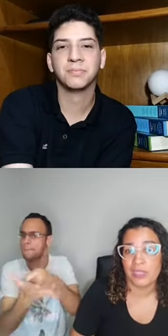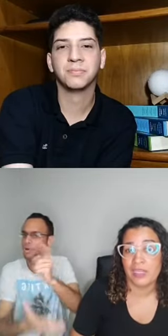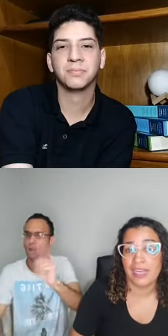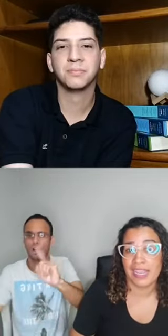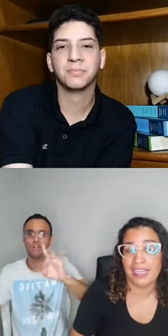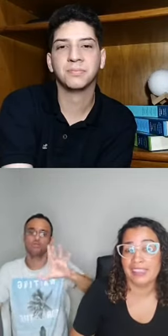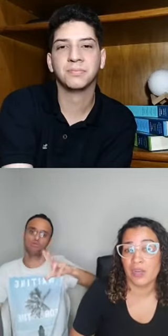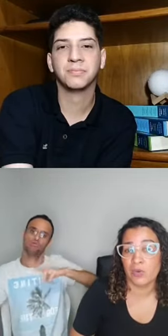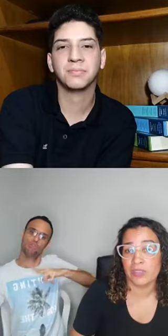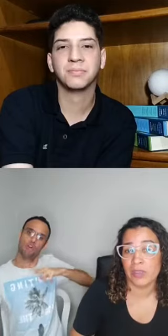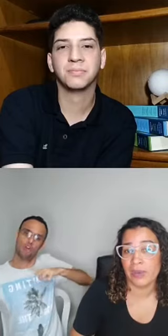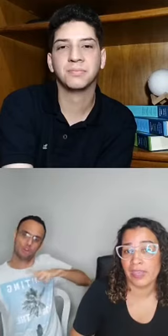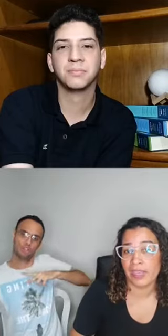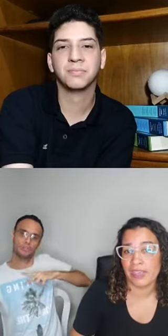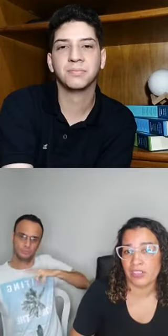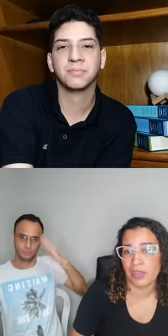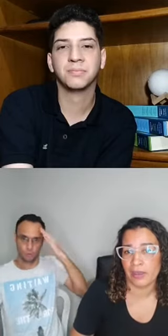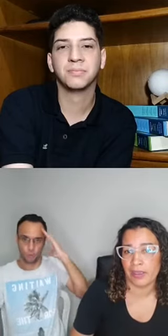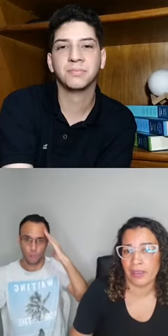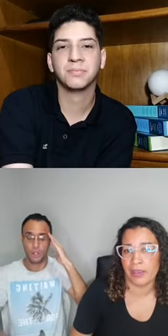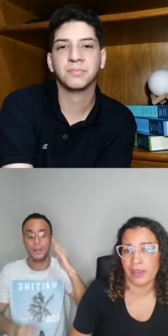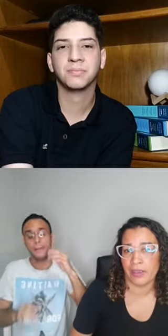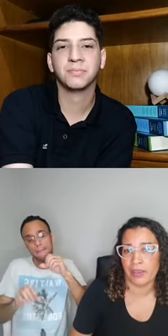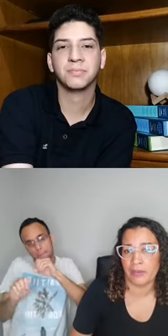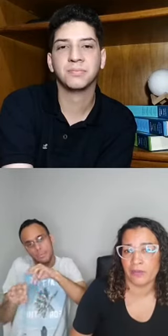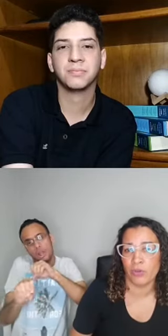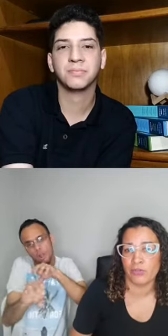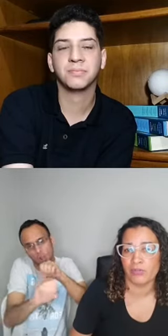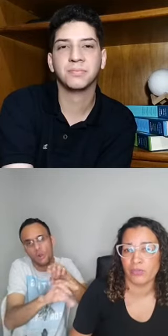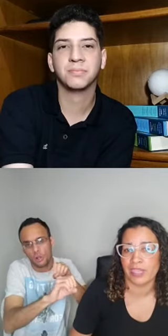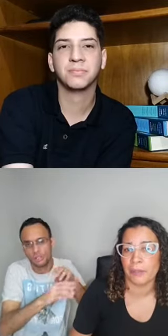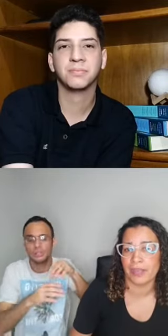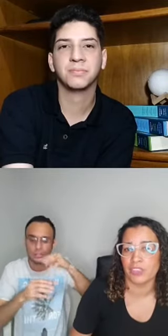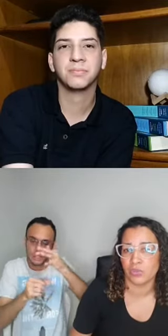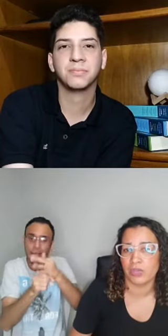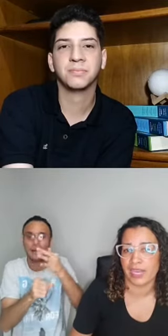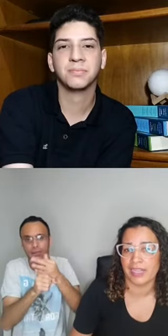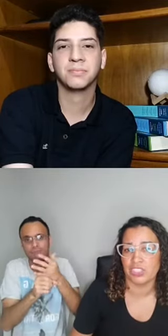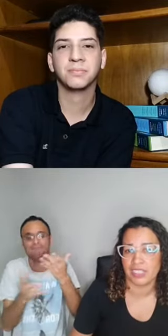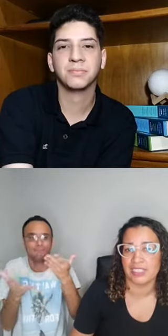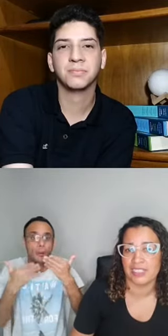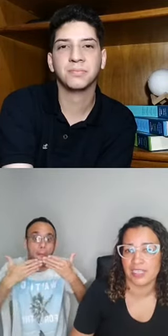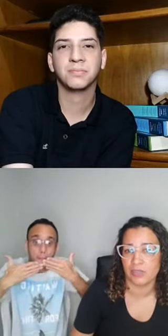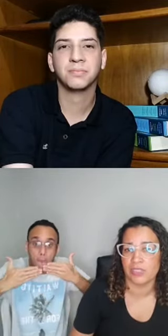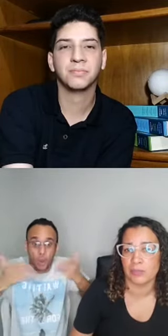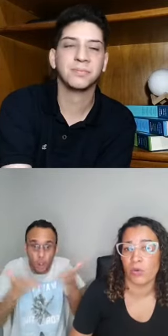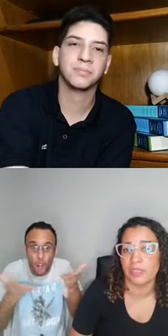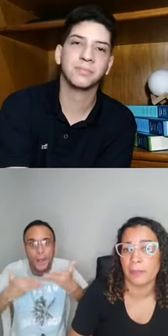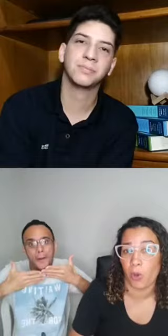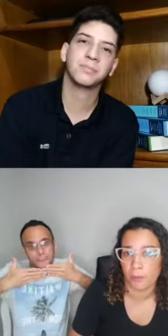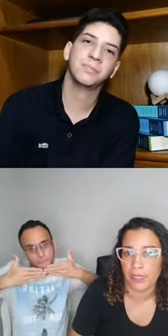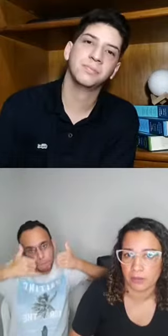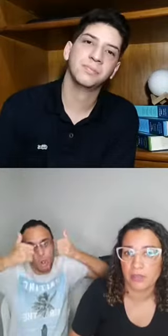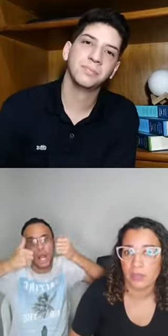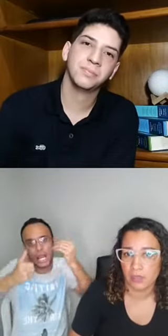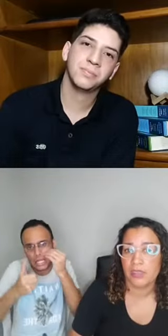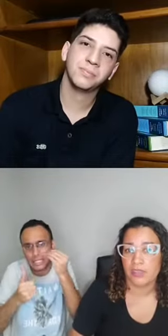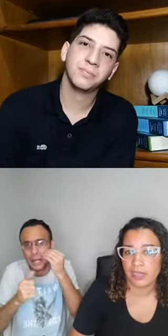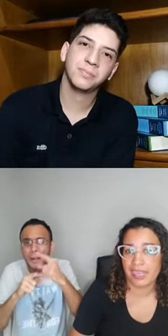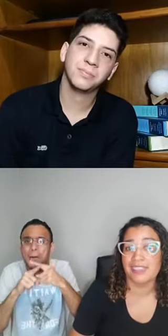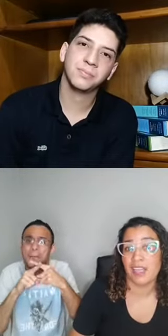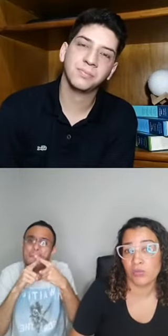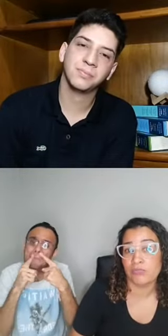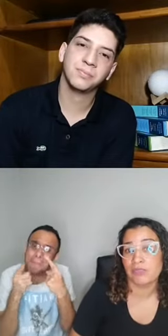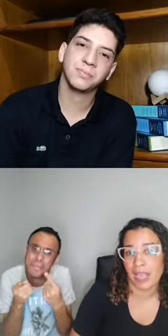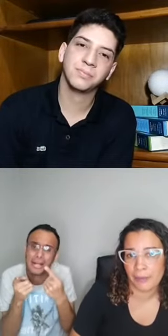outro, né? Então, não isso voluntário, é particular, né? A gente está ensinando assim por conta própria,